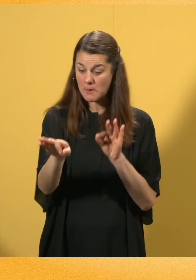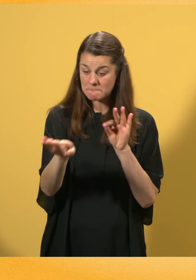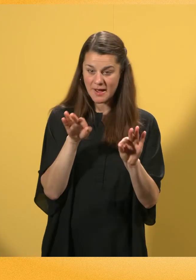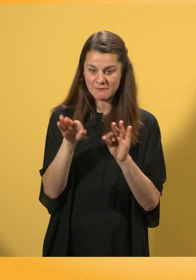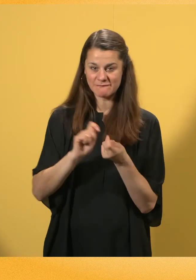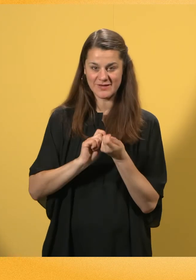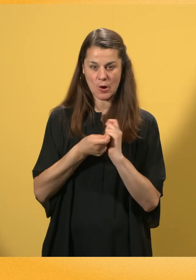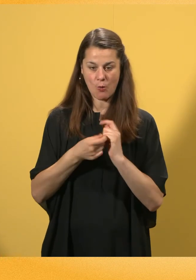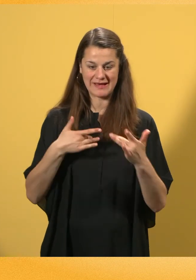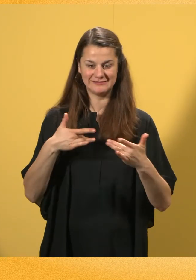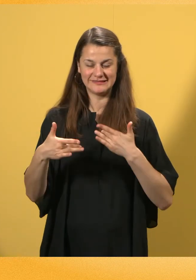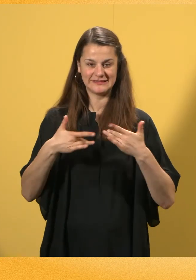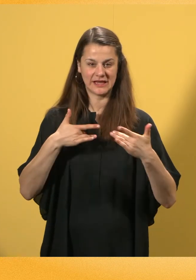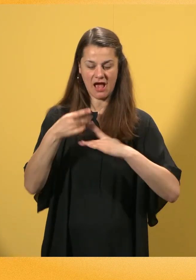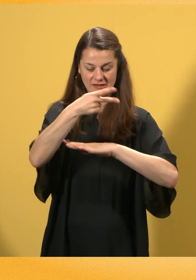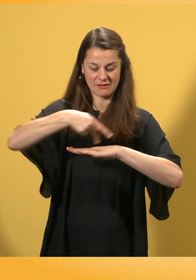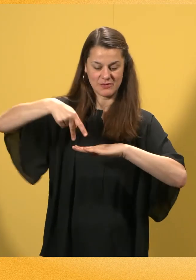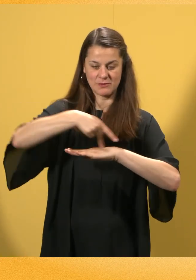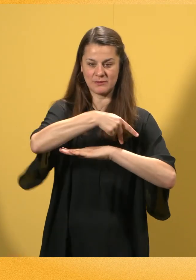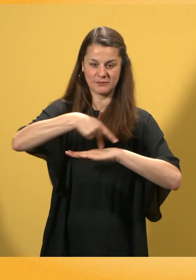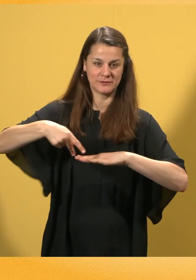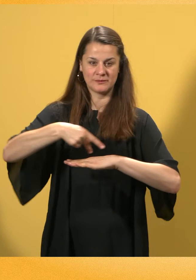eurer Word Cloud. Vielen Dank